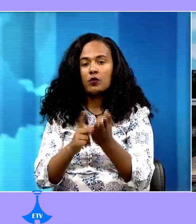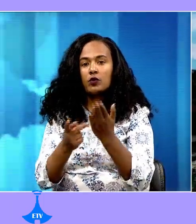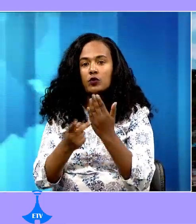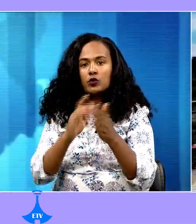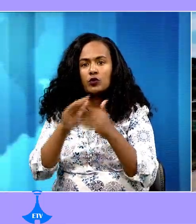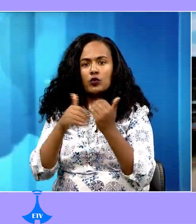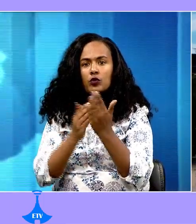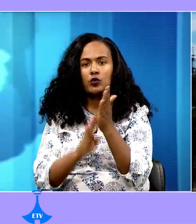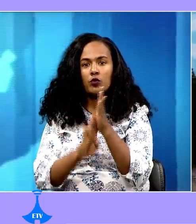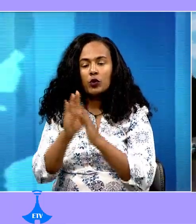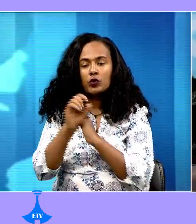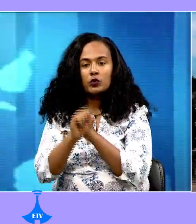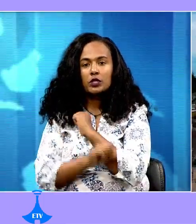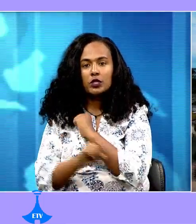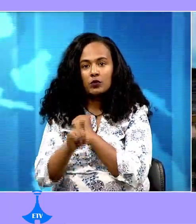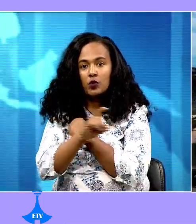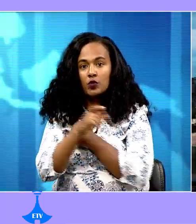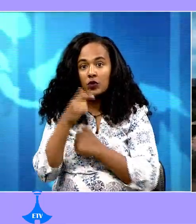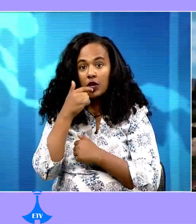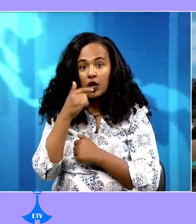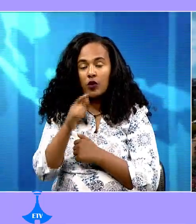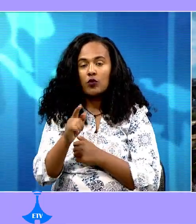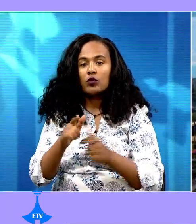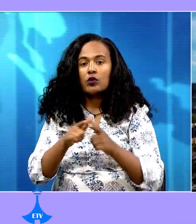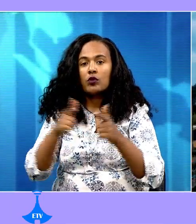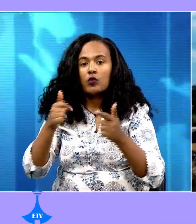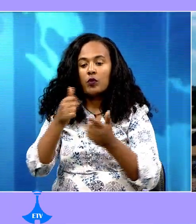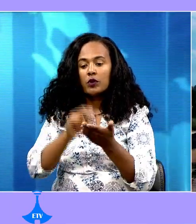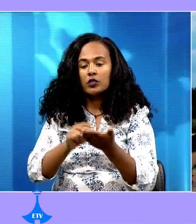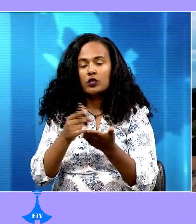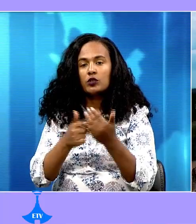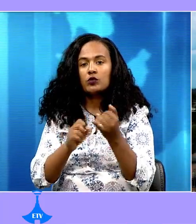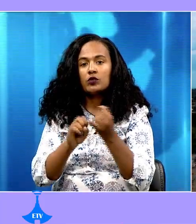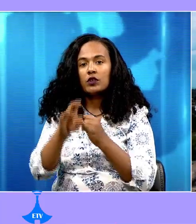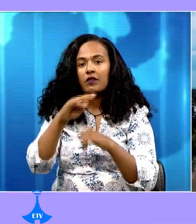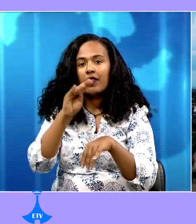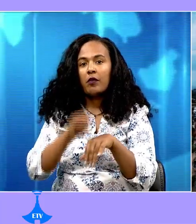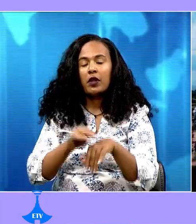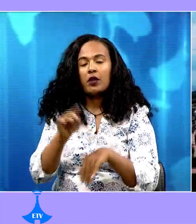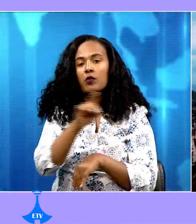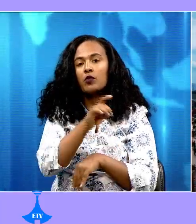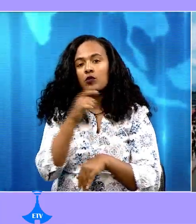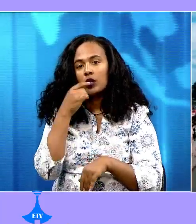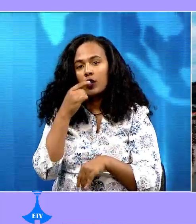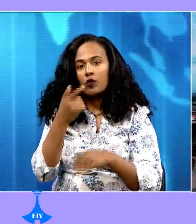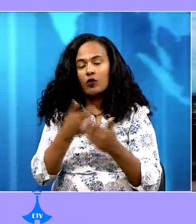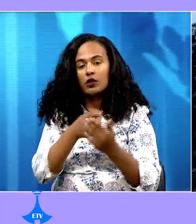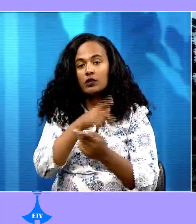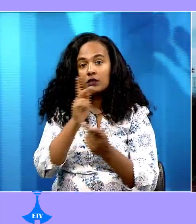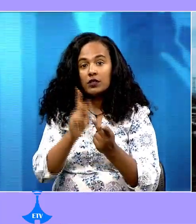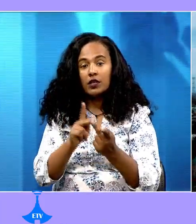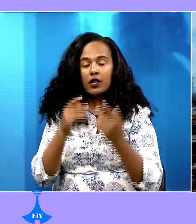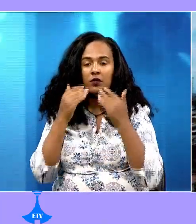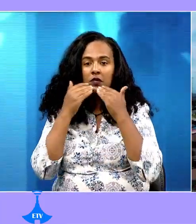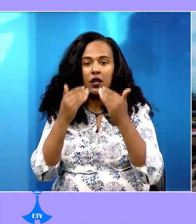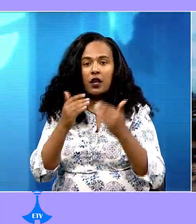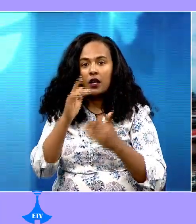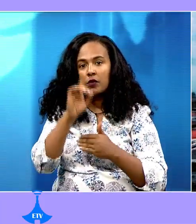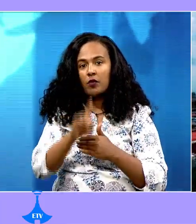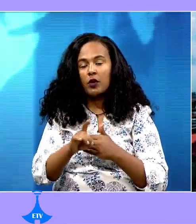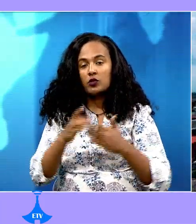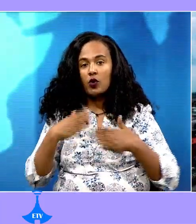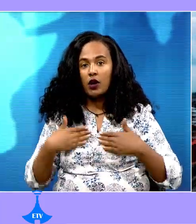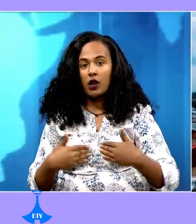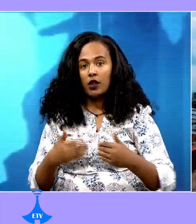ለሁሉም ልማቶች መሰረት መሆኑን ተከትሎ ትልቁ በጀት ለዚሁ ዘርፍ እየተመደበ መሆኑን ተናግሯል። ለዚህ ስኬት ምስጋና ከሚገባቸው አካላት